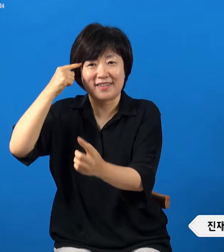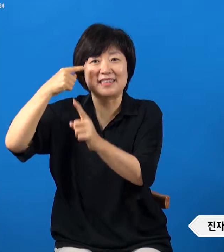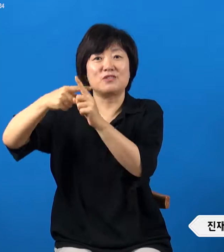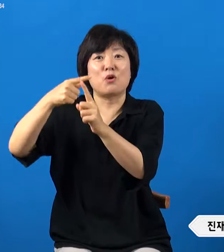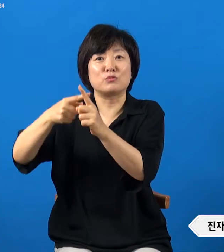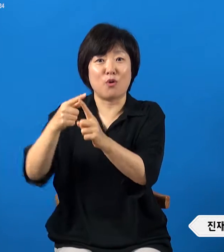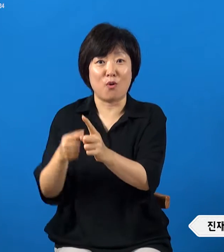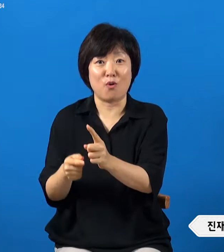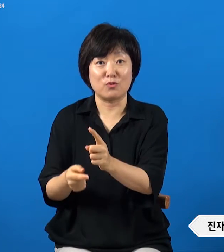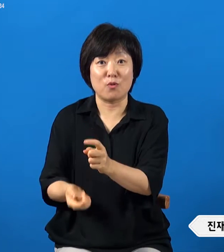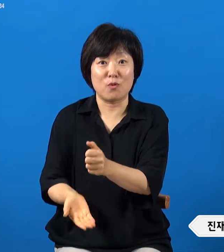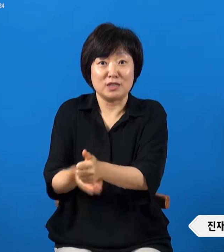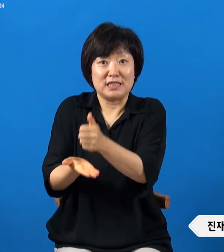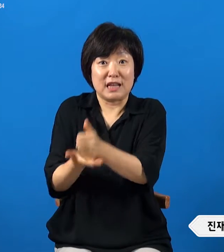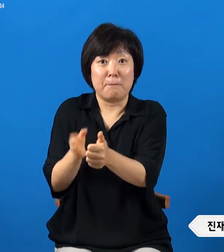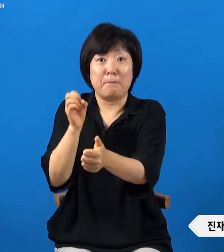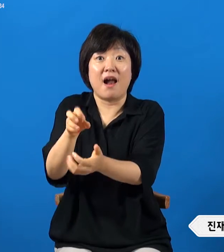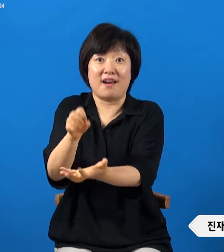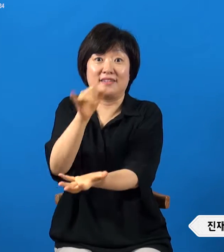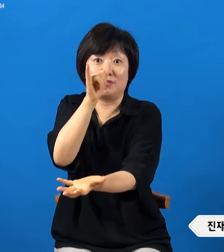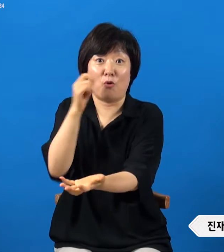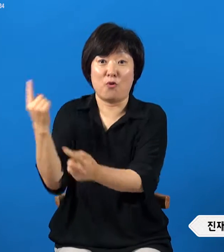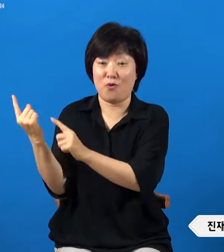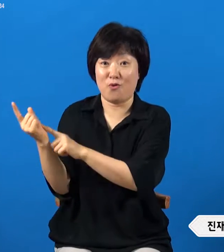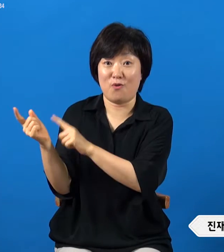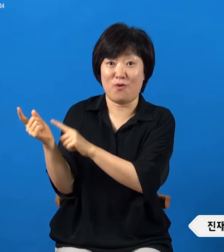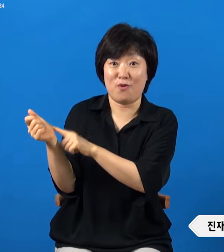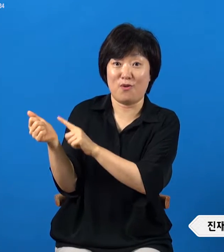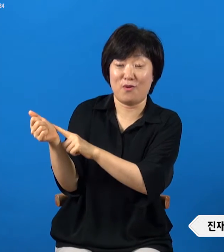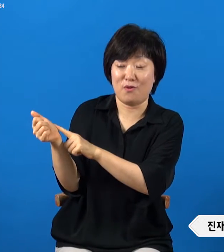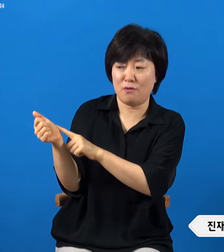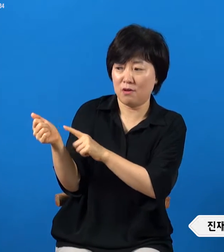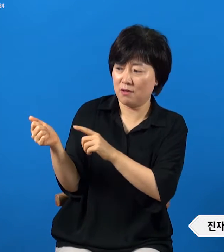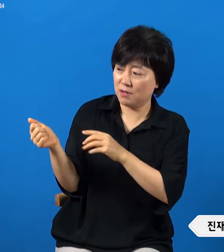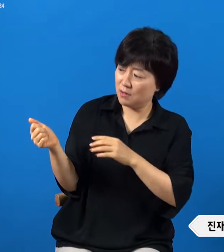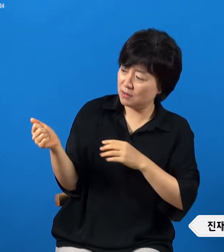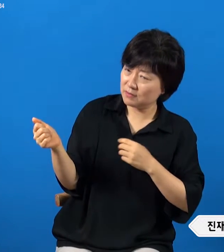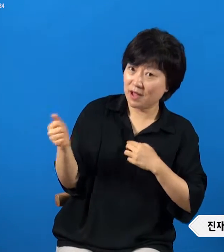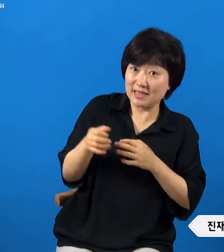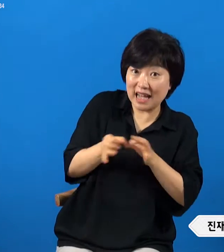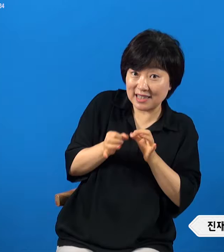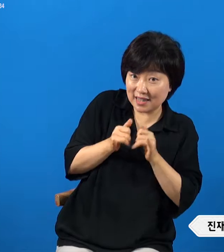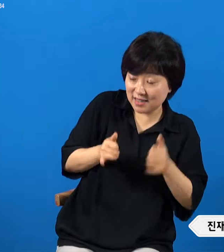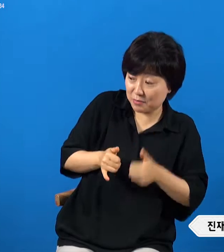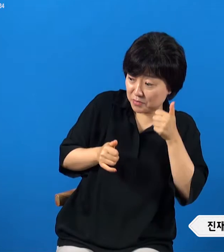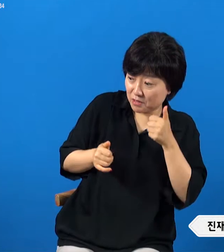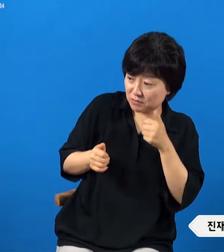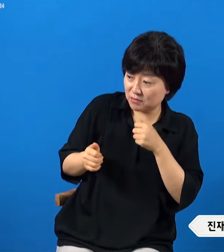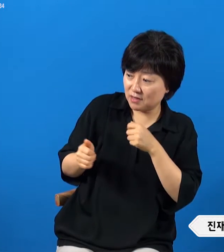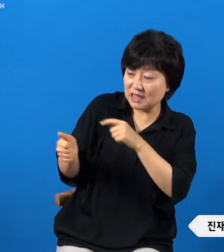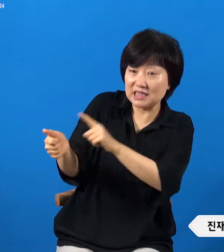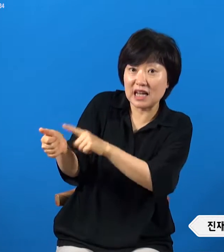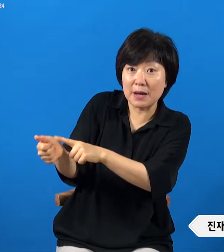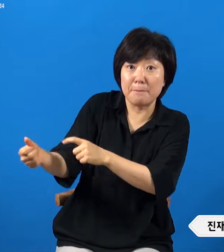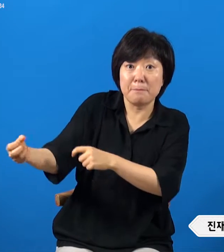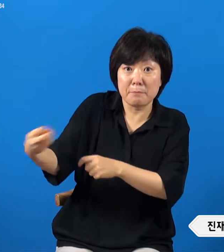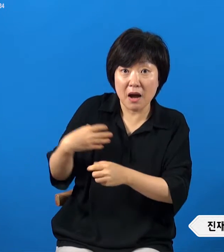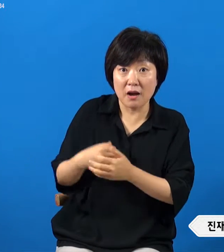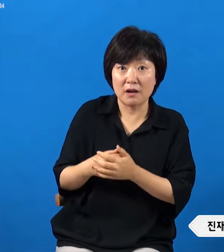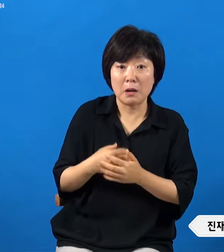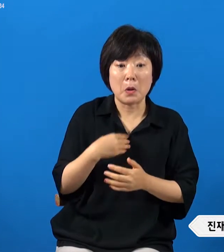긍정적으로 칭찬을 해주더랍니다. 그런데 어느 날 그분이 얘기합니다. 사실 저는 이 앞에 있는 교회